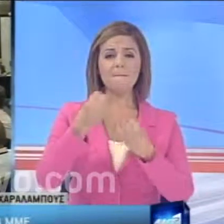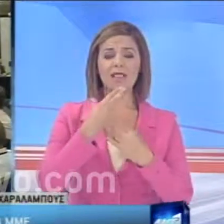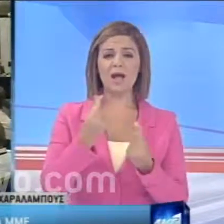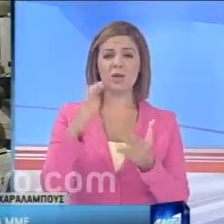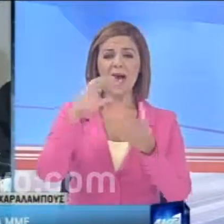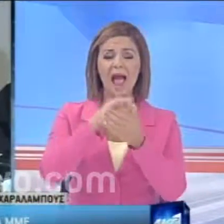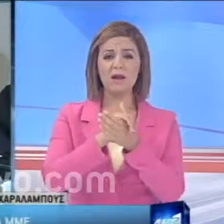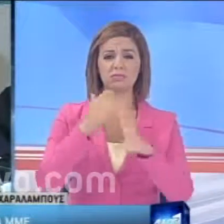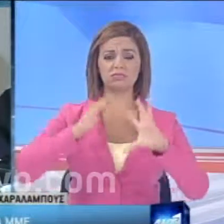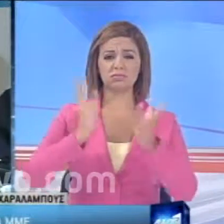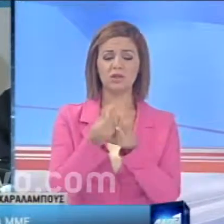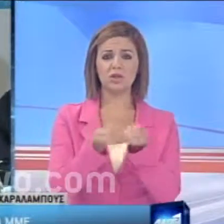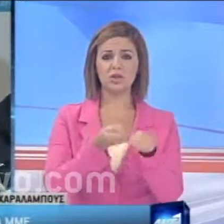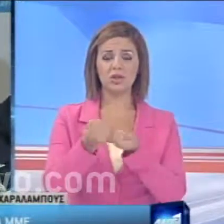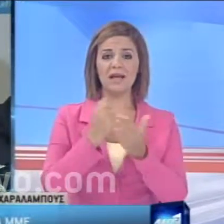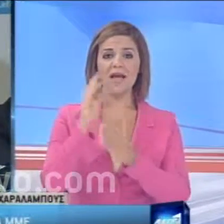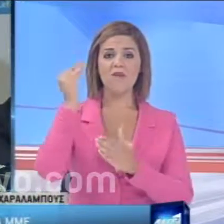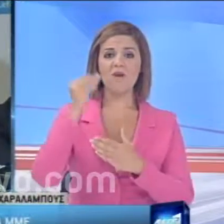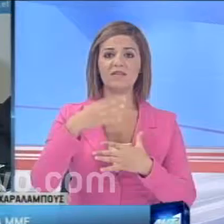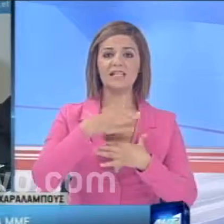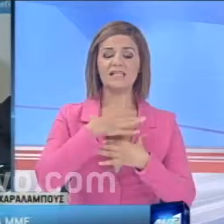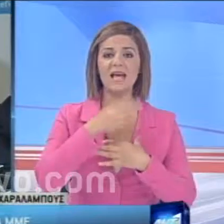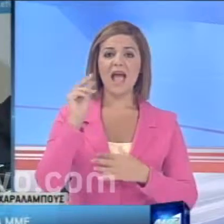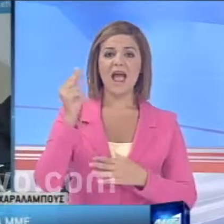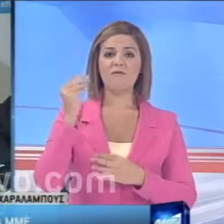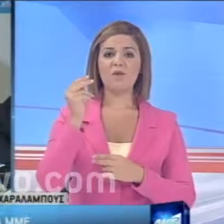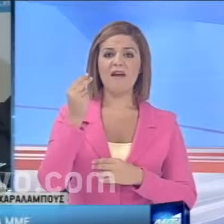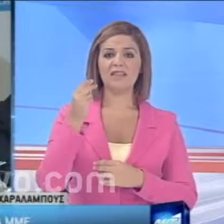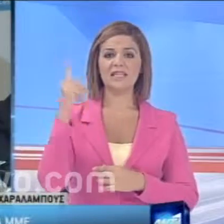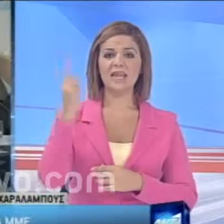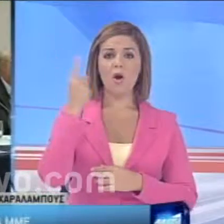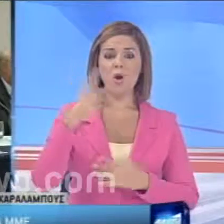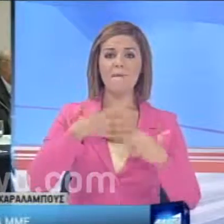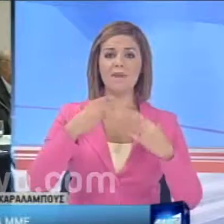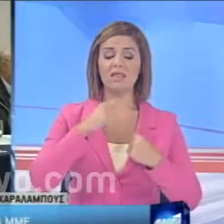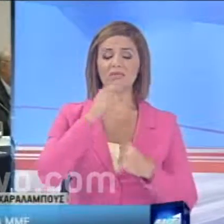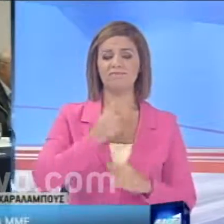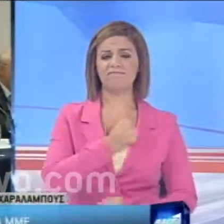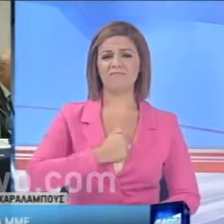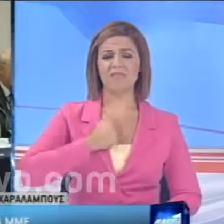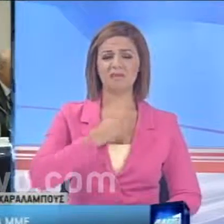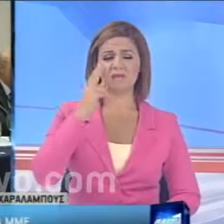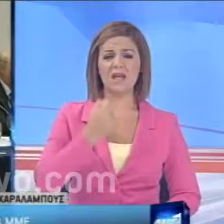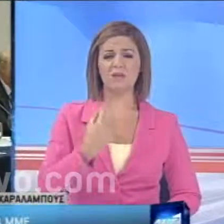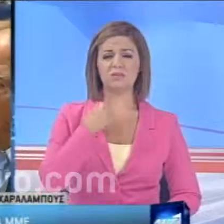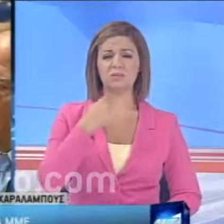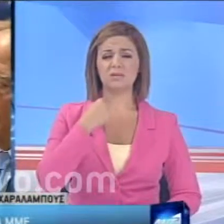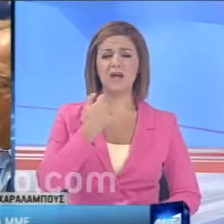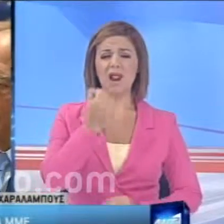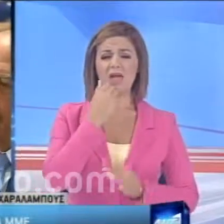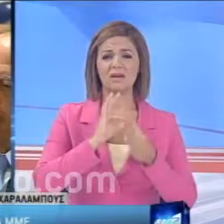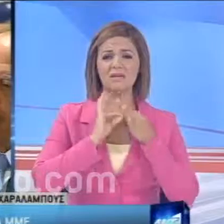ζήτησε σφαιρική και ολοκληρωμένη στρατηγική, και ο βουλευτής των οικολόγων Γιώργος Περδίκης ανέφερε ότι δυστυχώς καταγράφουμε πολλές ζημιές, λάθη και